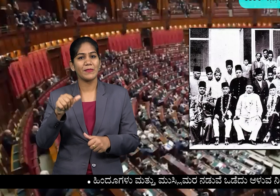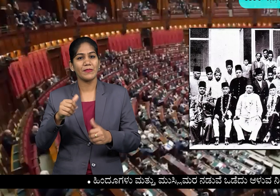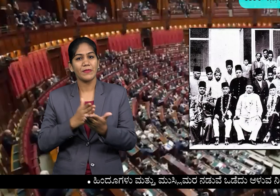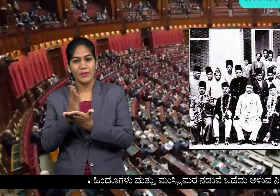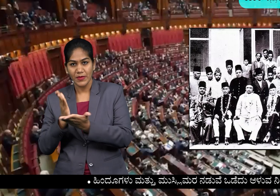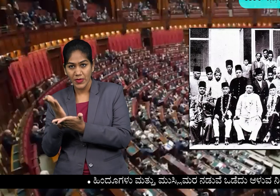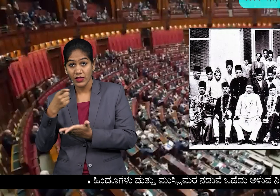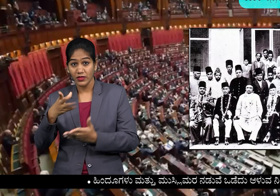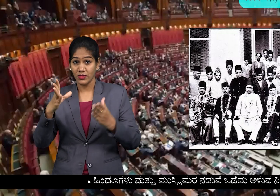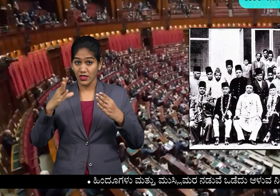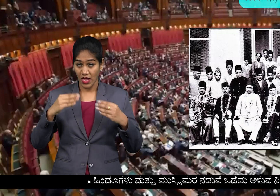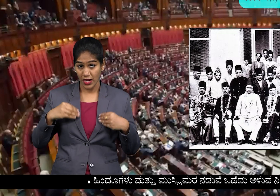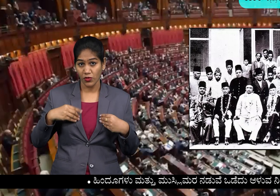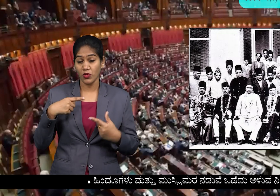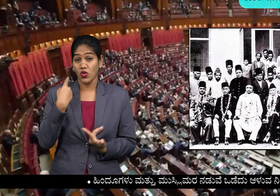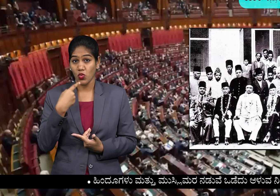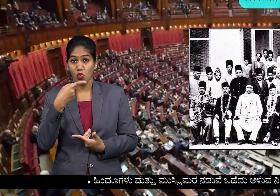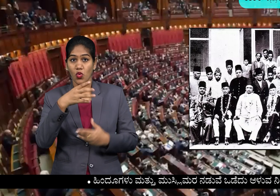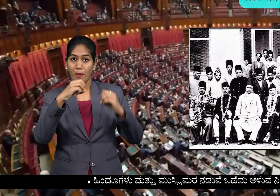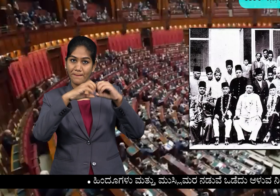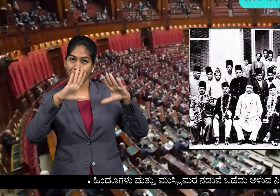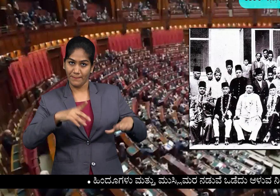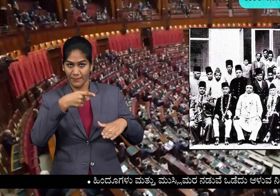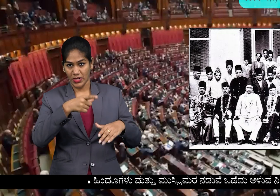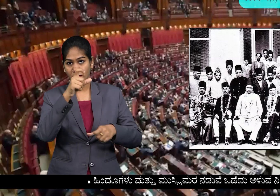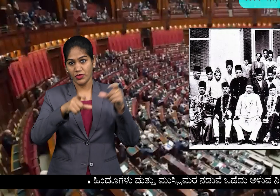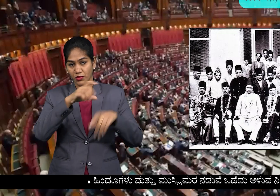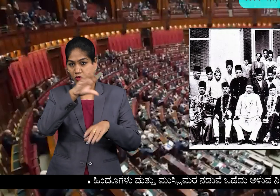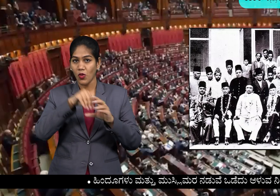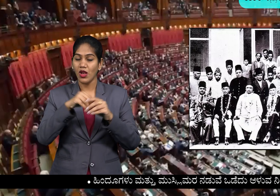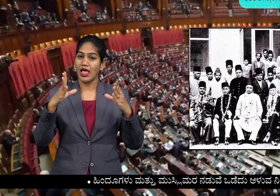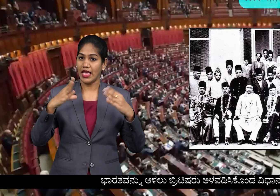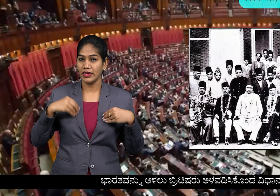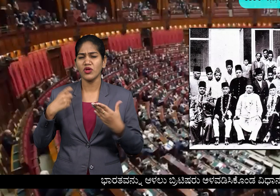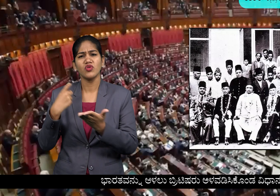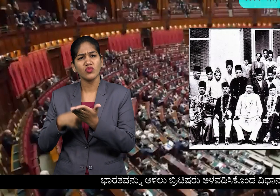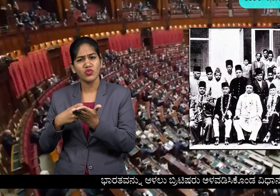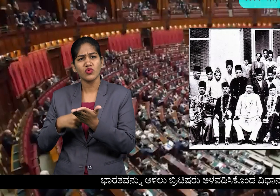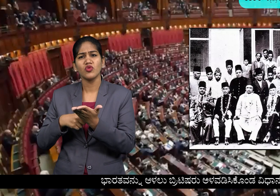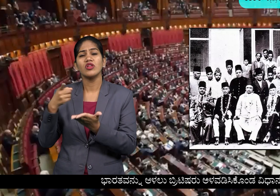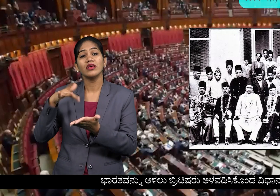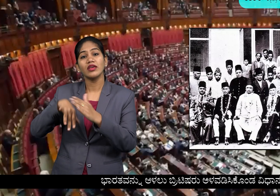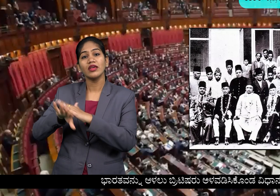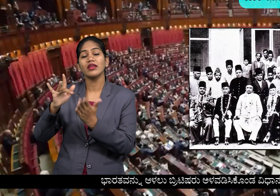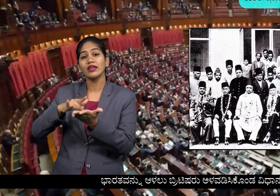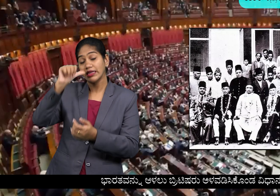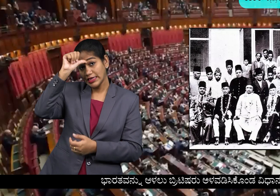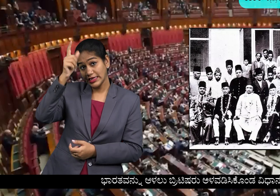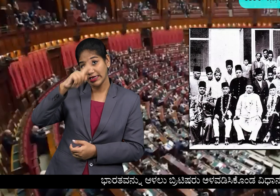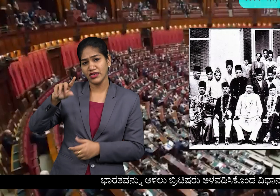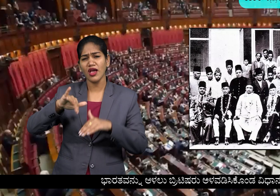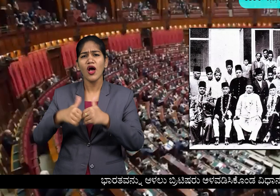ಹಿಂದೂಗಳು ಮತ್ತು ಮುಸ್ಲಿಮರ ನಡುವೆ ಒಡೆದು ಆಳುವ ನೀತಿಯಂತೆ ಭಾರತವನ್ನು ಆಳಲು